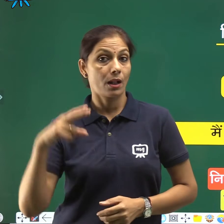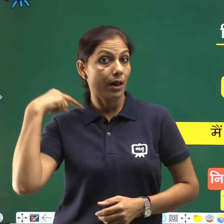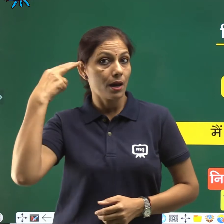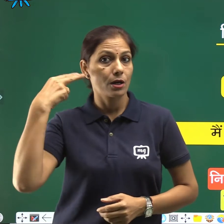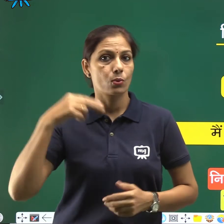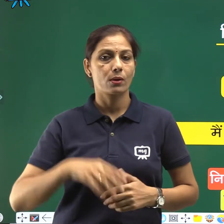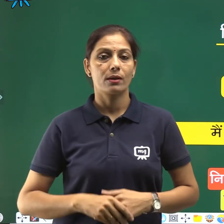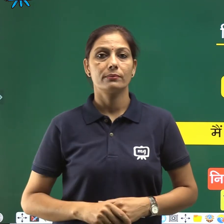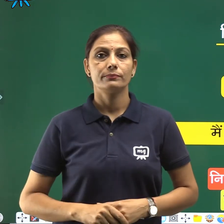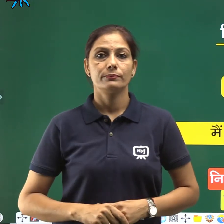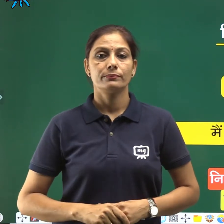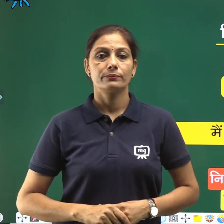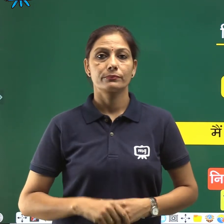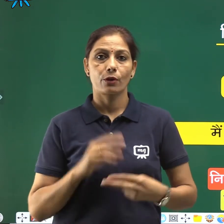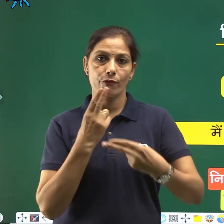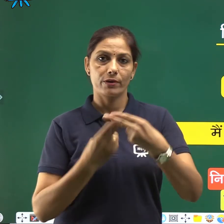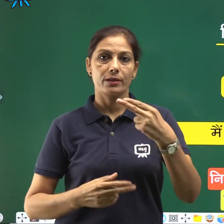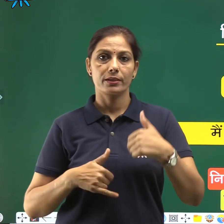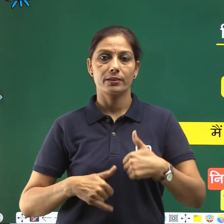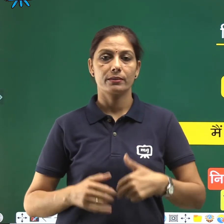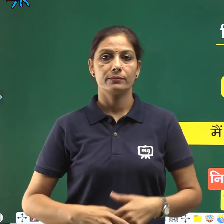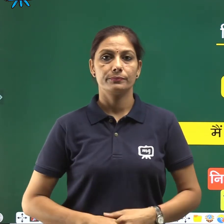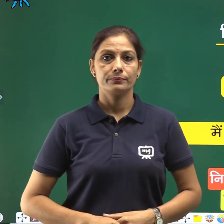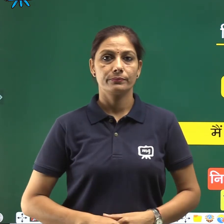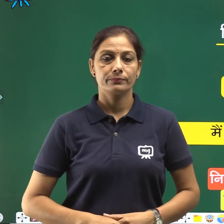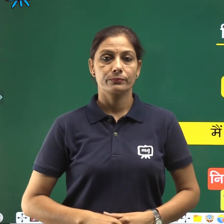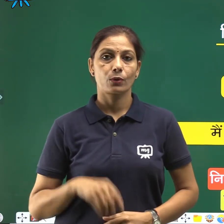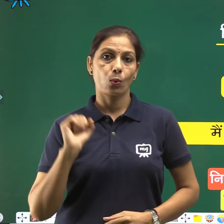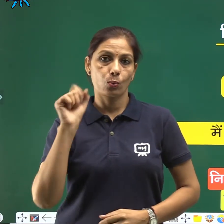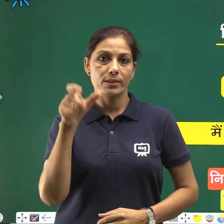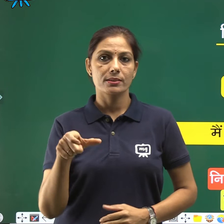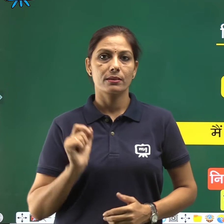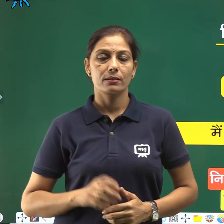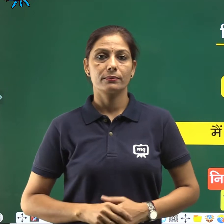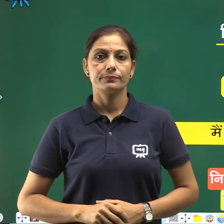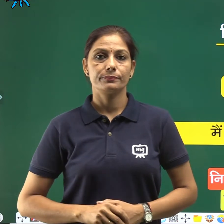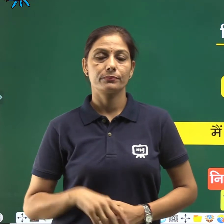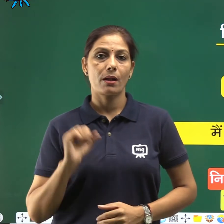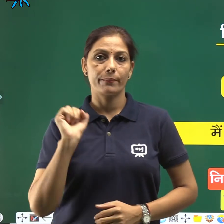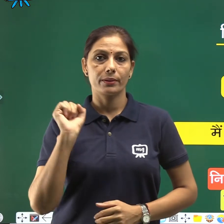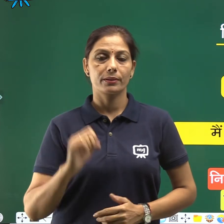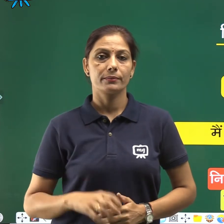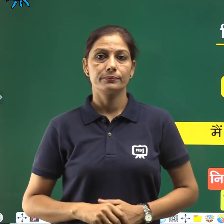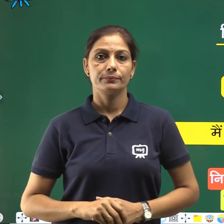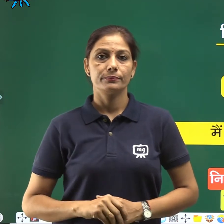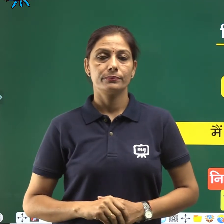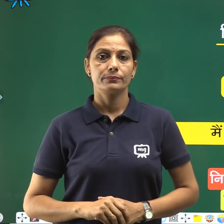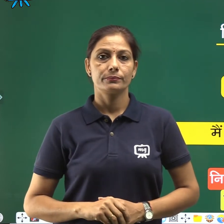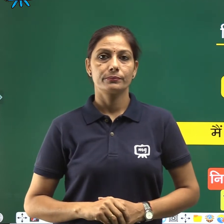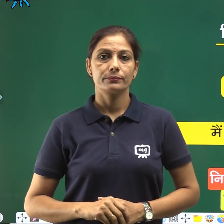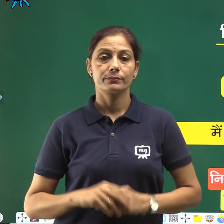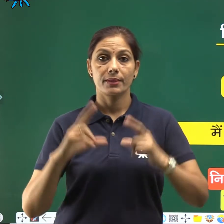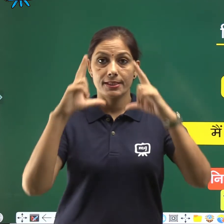कारणों का वर्णन किया था। उन्होंने अपनी